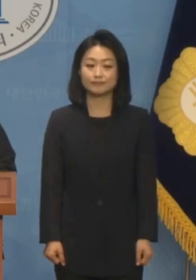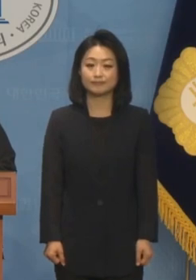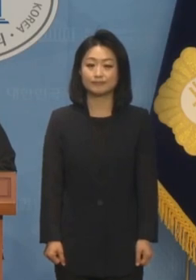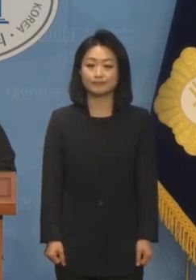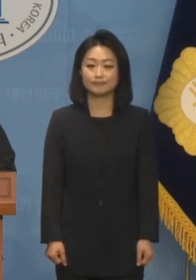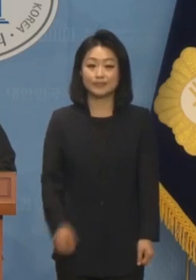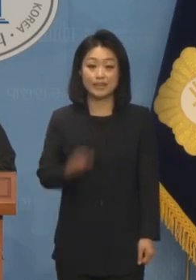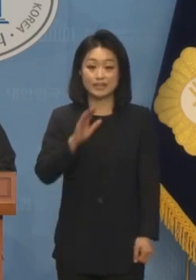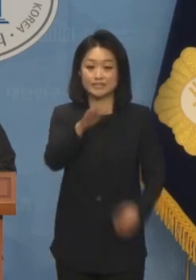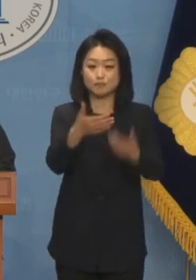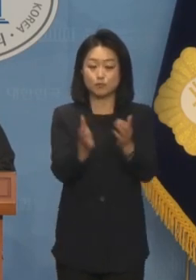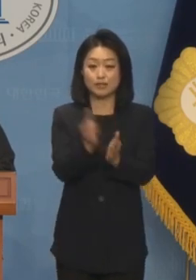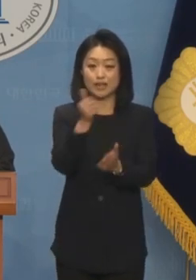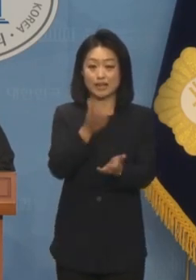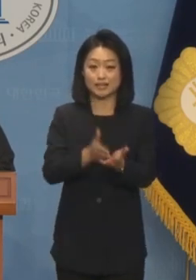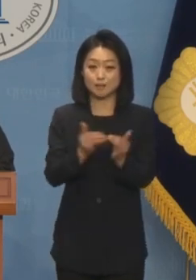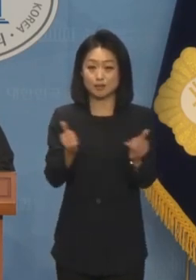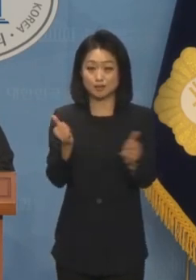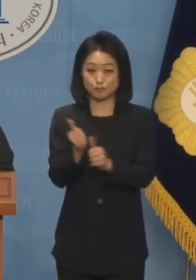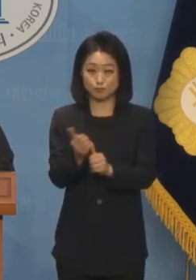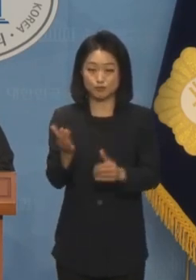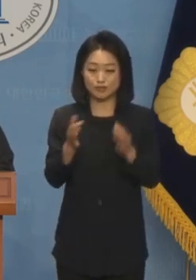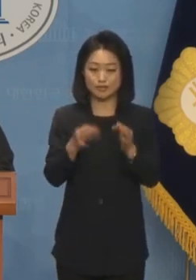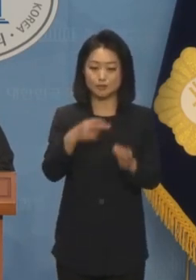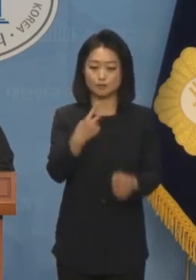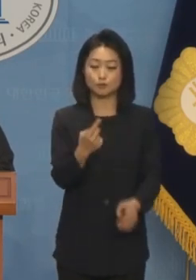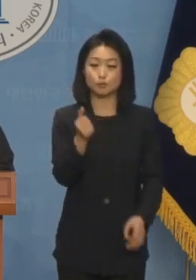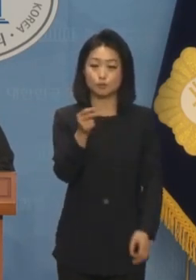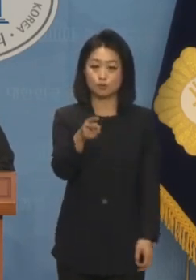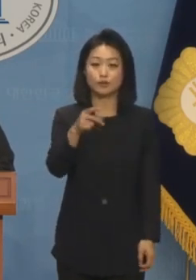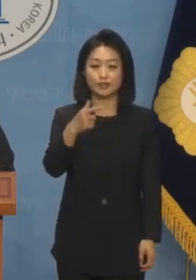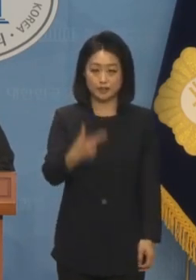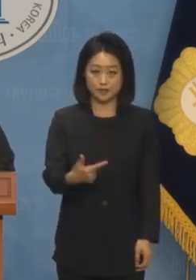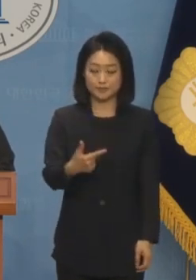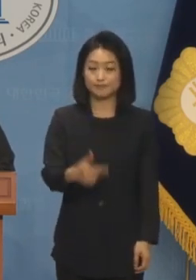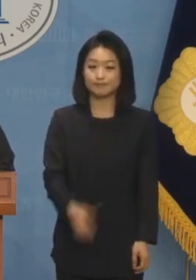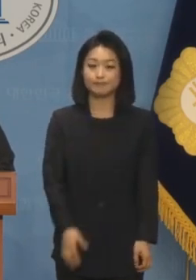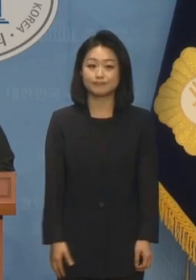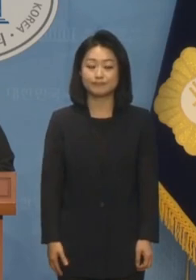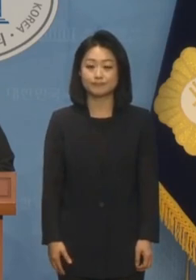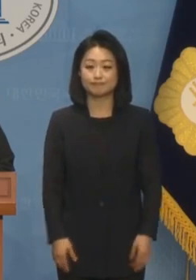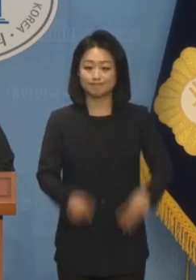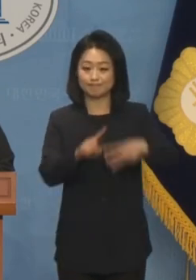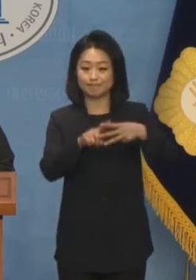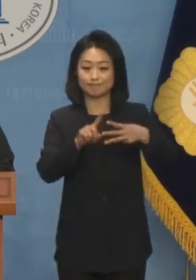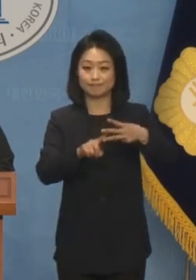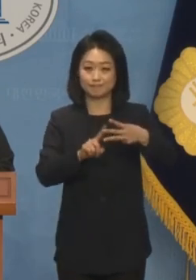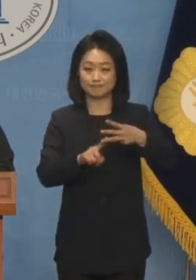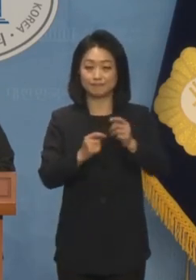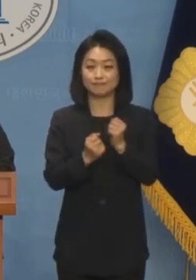네, 진보당 부대변인 김도연입니다. 오전 브리핑 시작하겠습니다. 총 3건입니다.